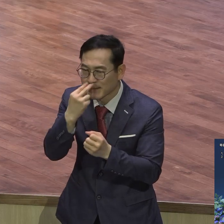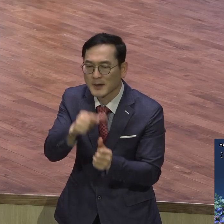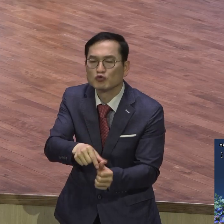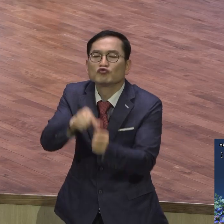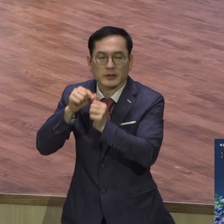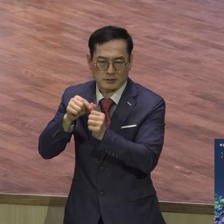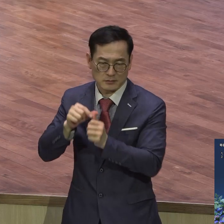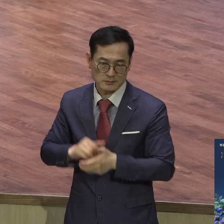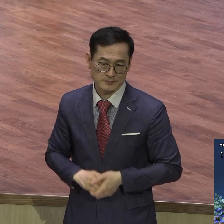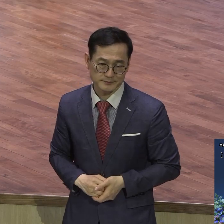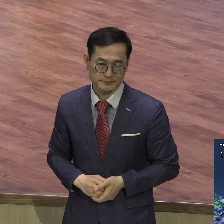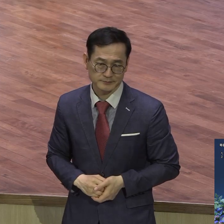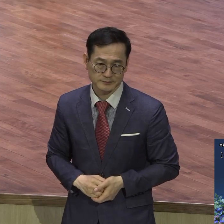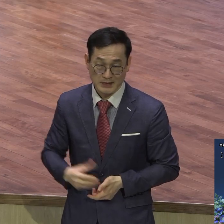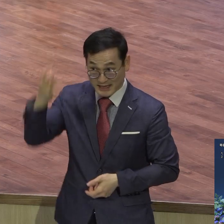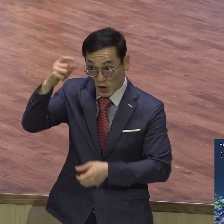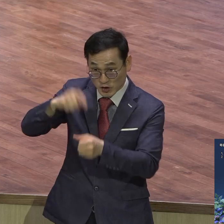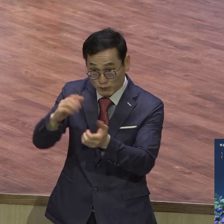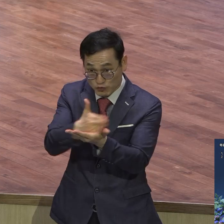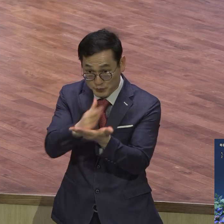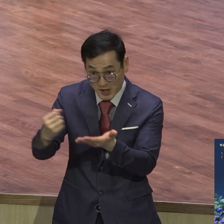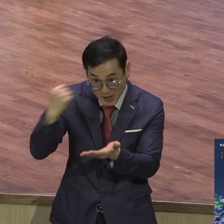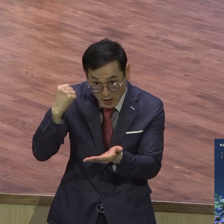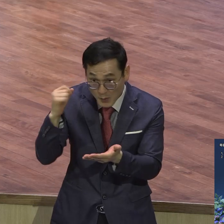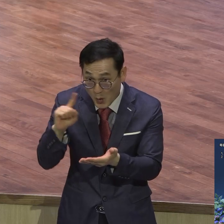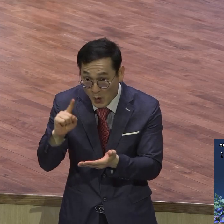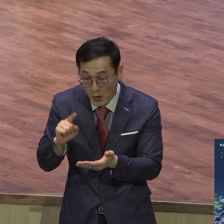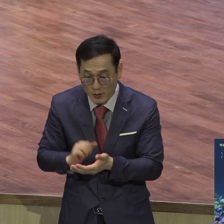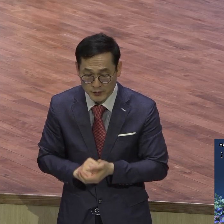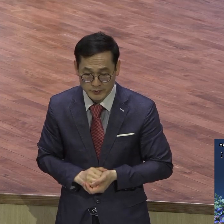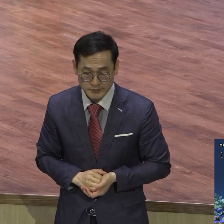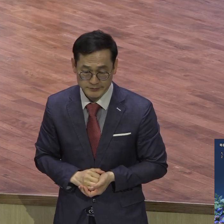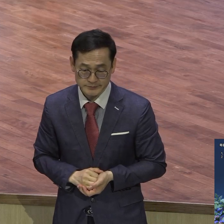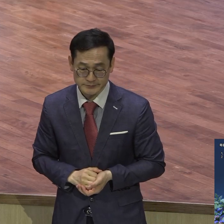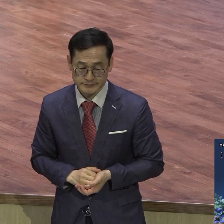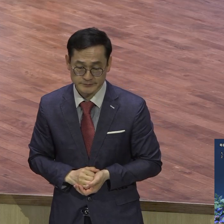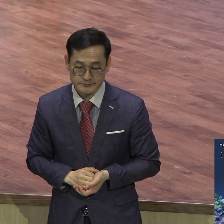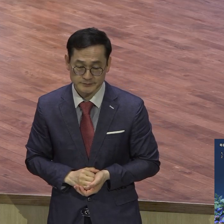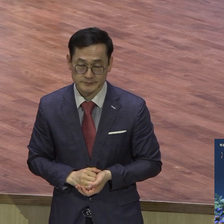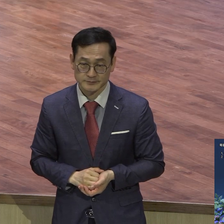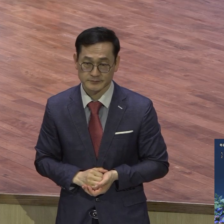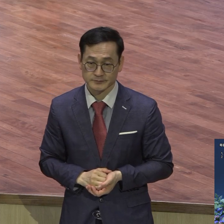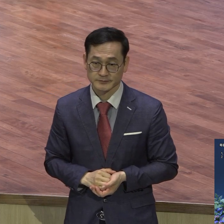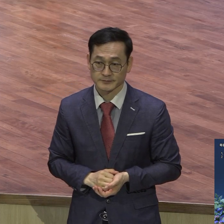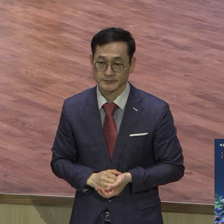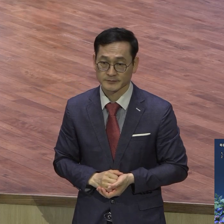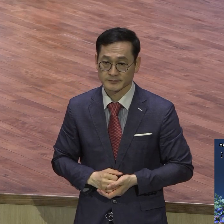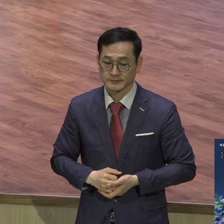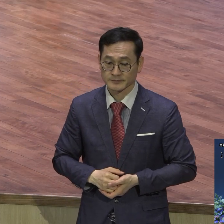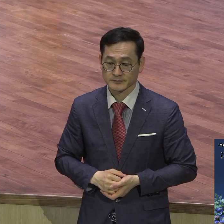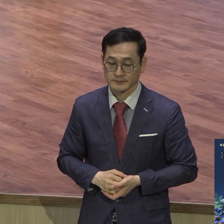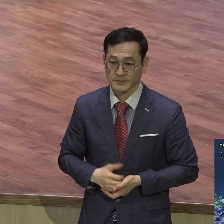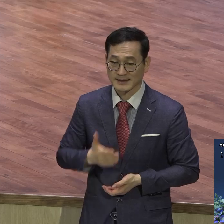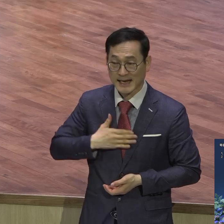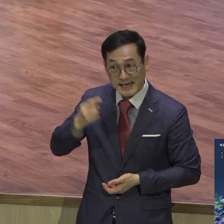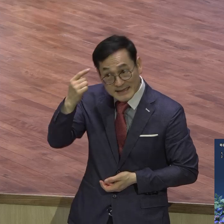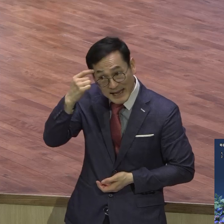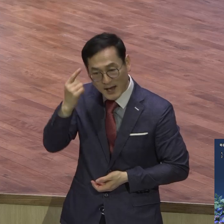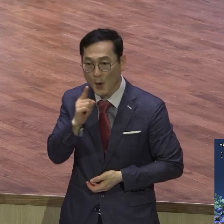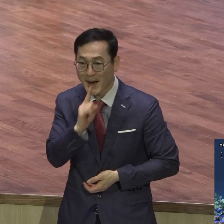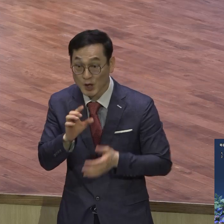생명구원. 영적 분별력이 있는 삶은요. 생각하는, 내가 말하는, 내가 행동하는 이걸 통해서 생명이